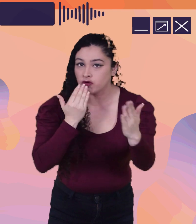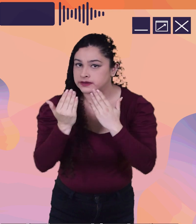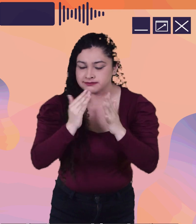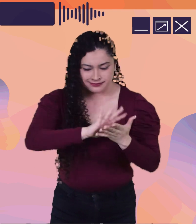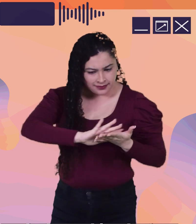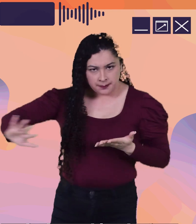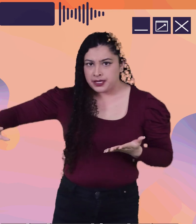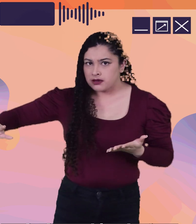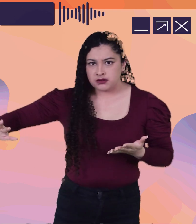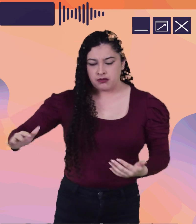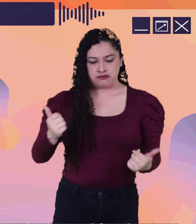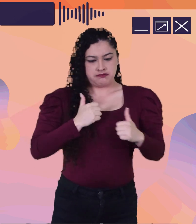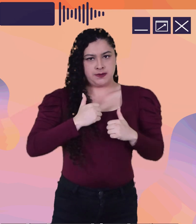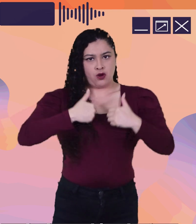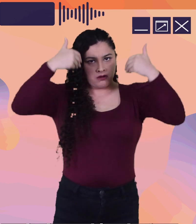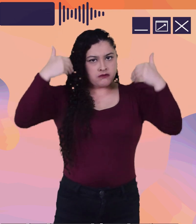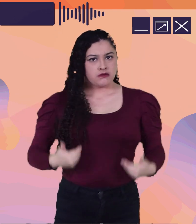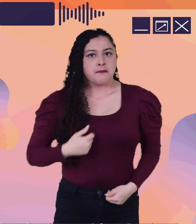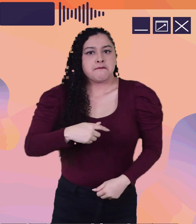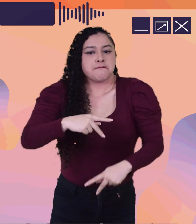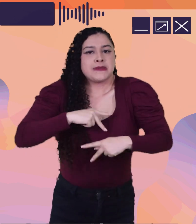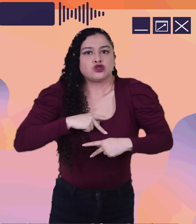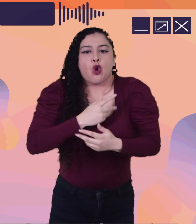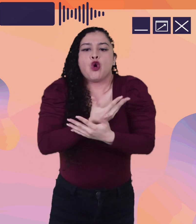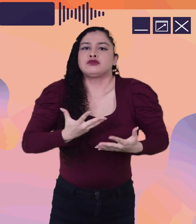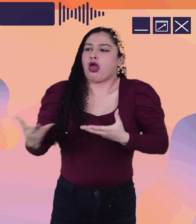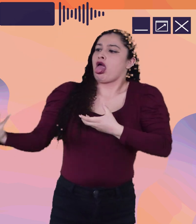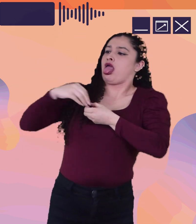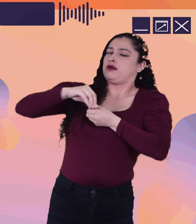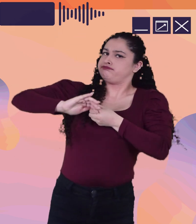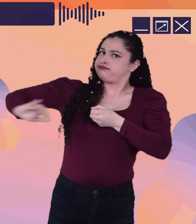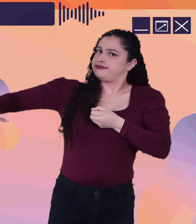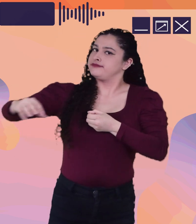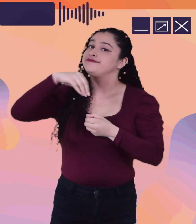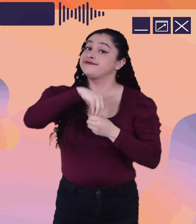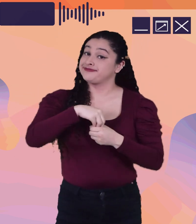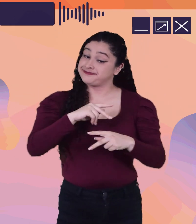Es la invasión de tus espacios digitales. Red flag.